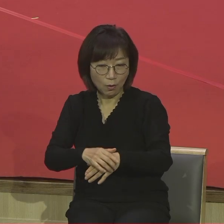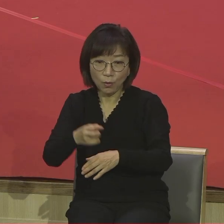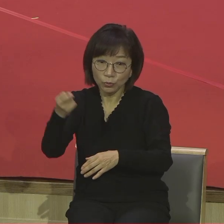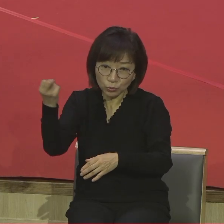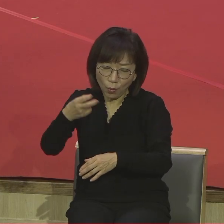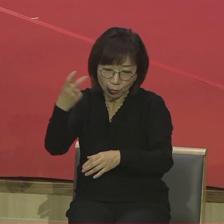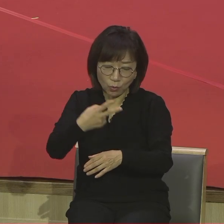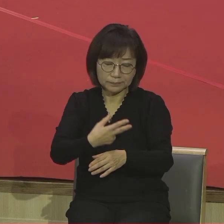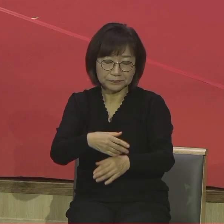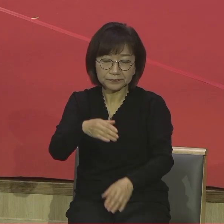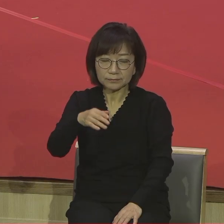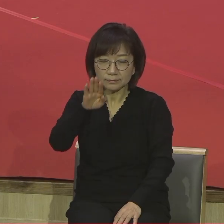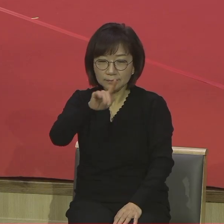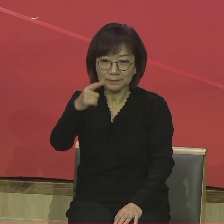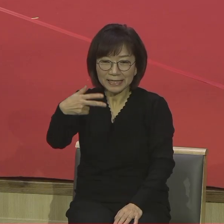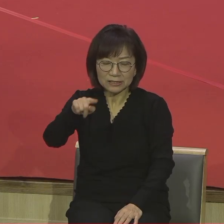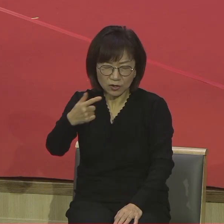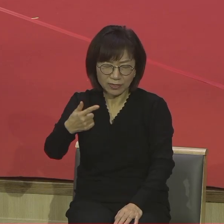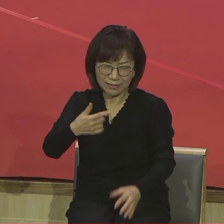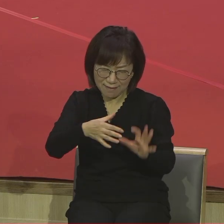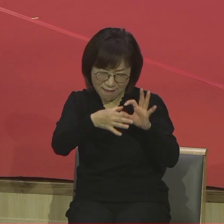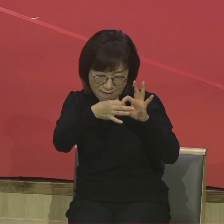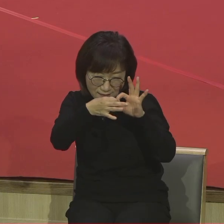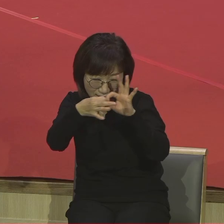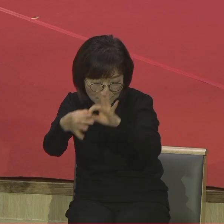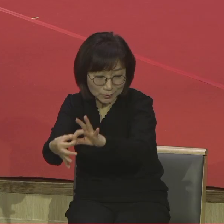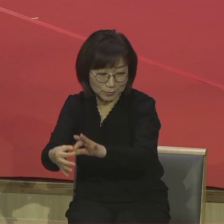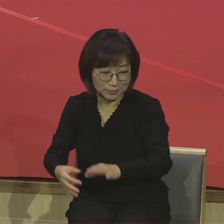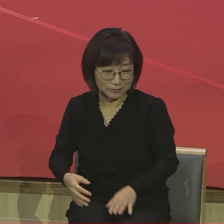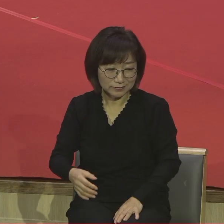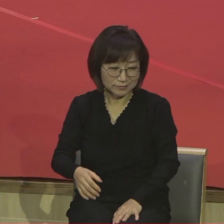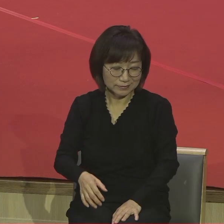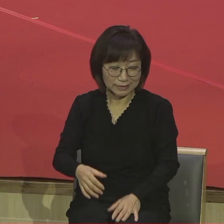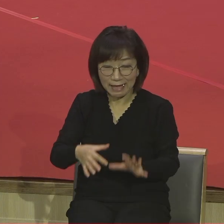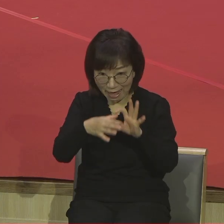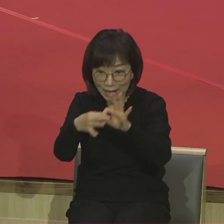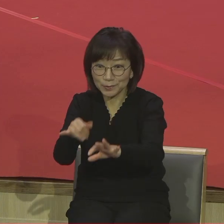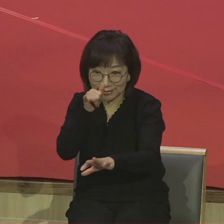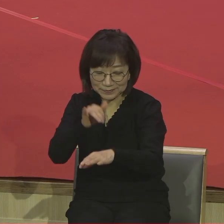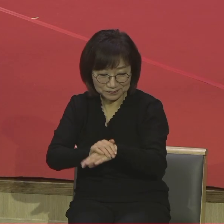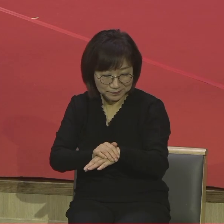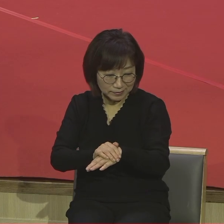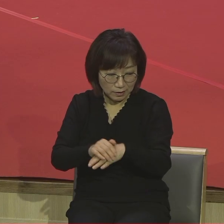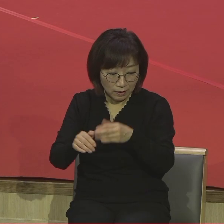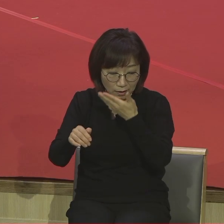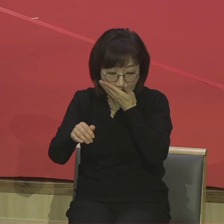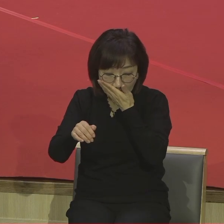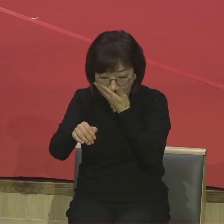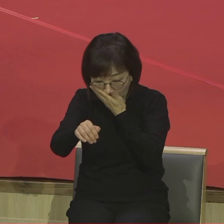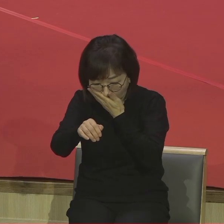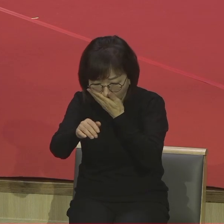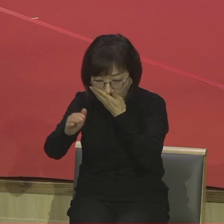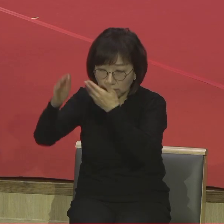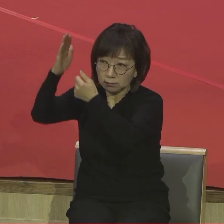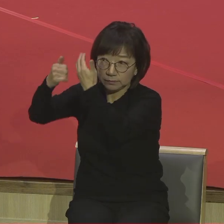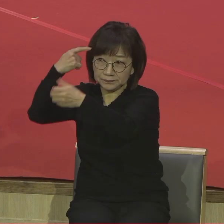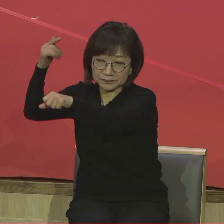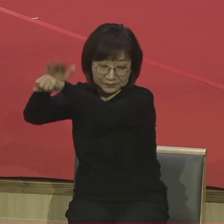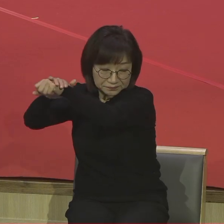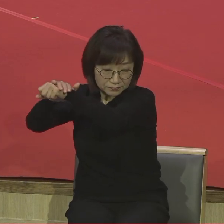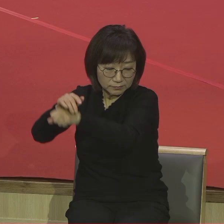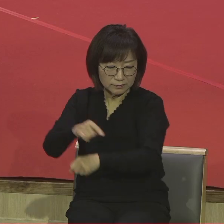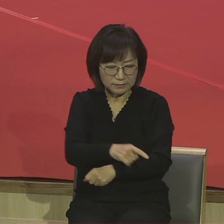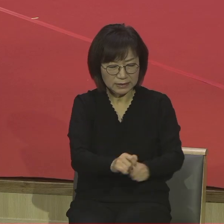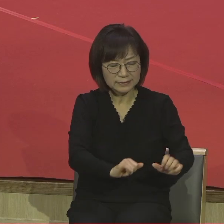다른 반전 계속해서 일으킵니다. 고린도전서 1장 21절에 잘 나타나 있습니다. 하나님의 지혜에 있어서는 이 세상이